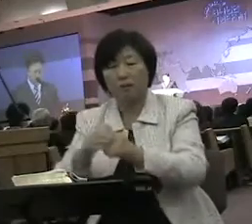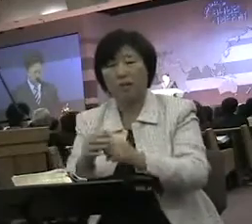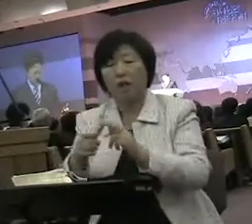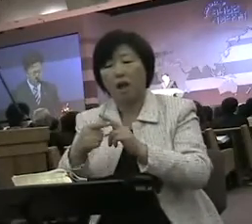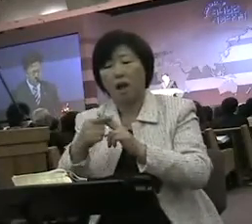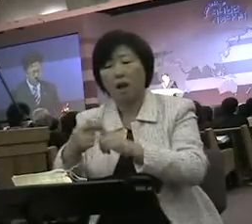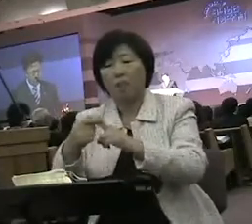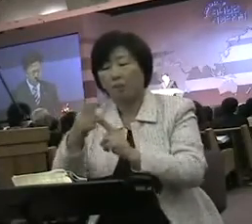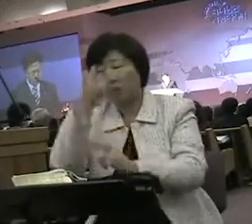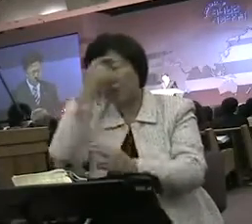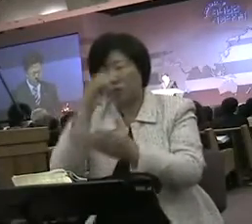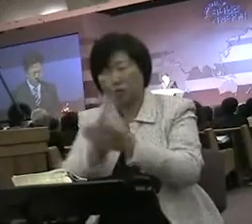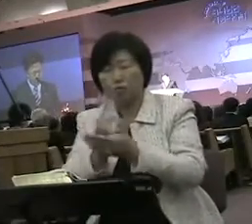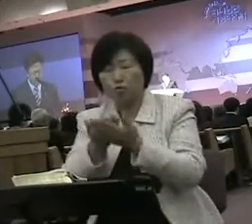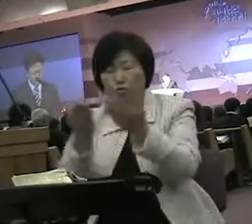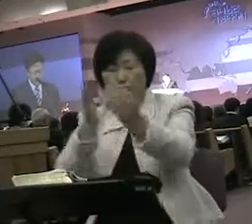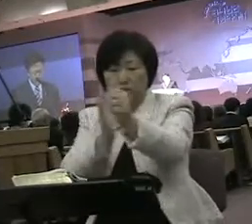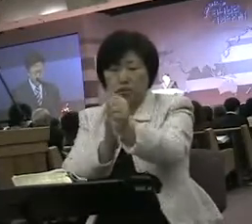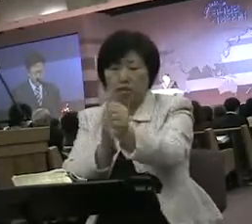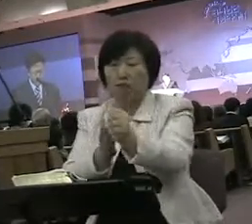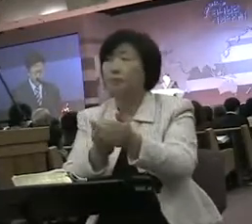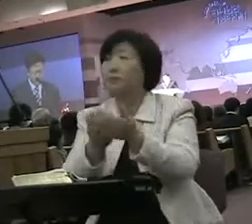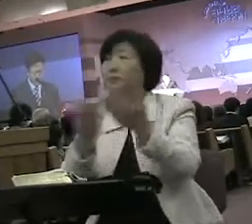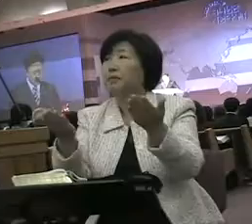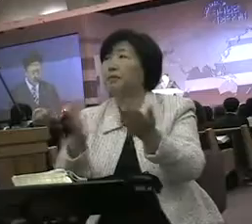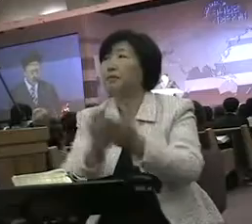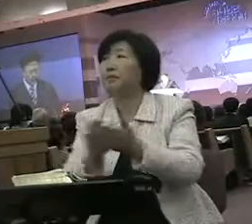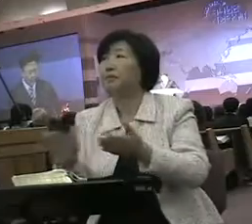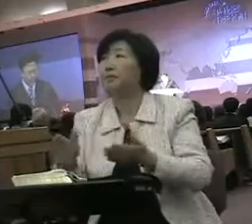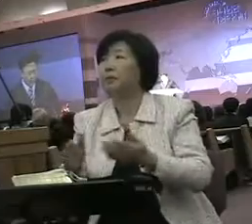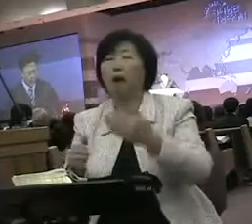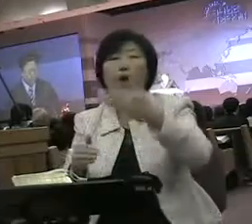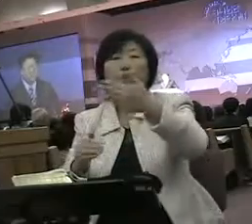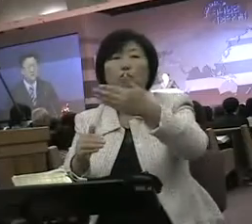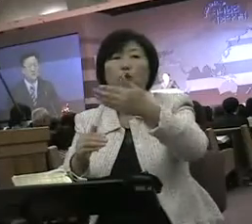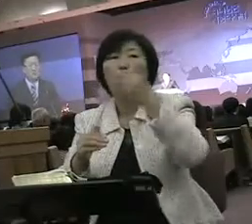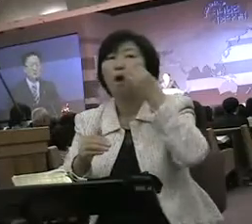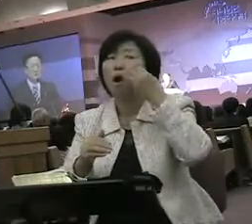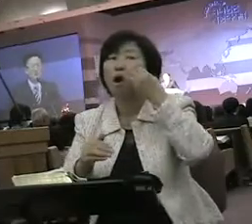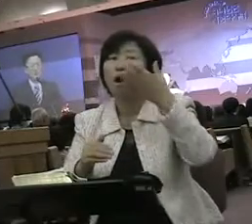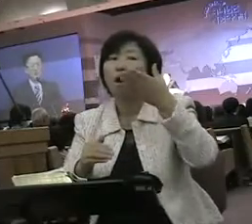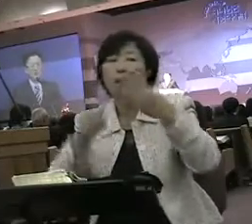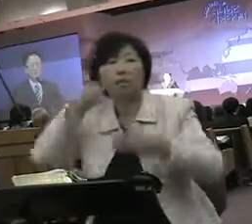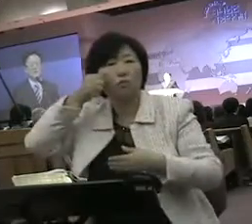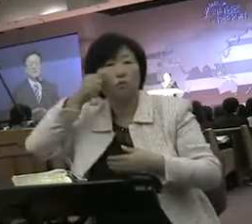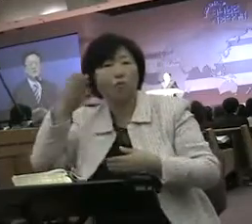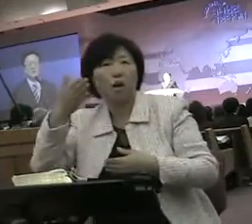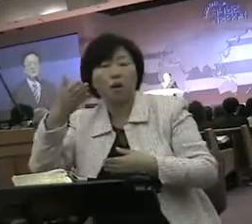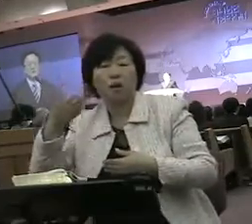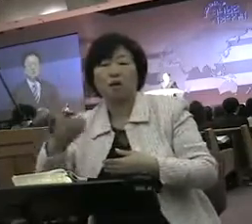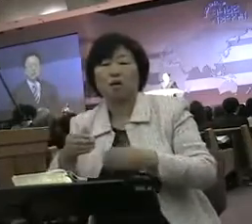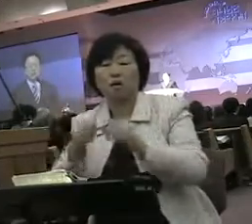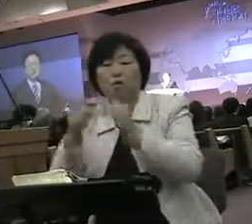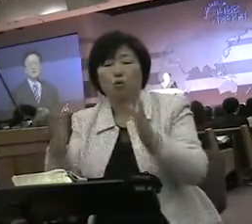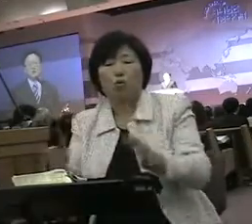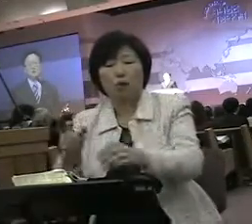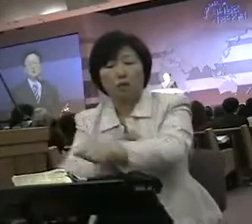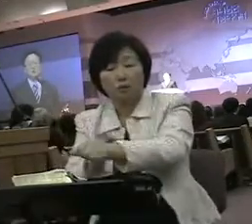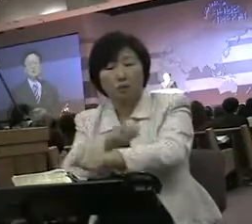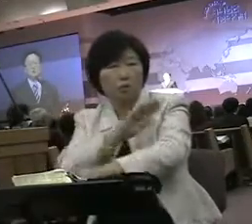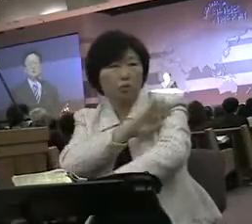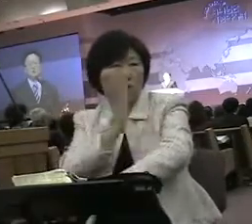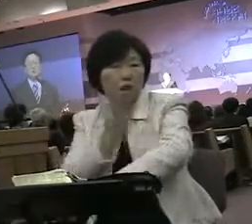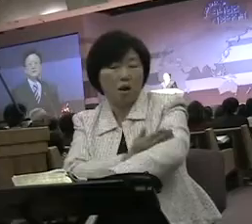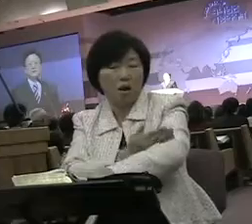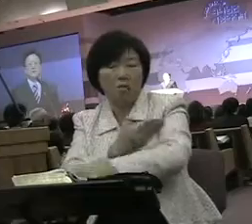함께 기도해 주시기를 부탁드립니다. 지난 9년 2개월 동안 여러분을 섬기는 특권을 누렸습니다. 너무나 부족한